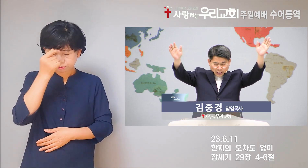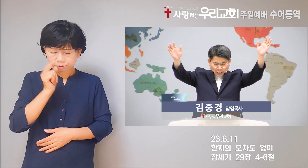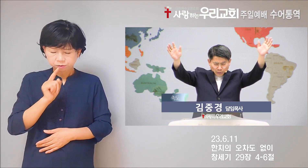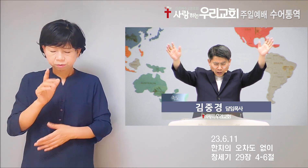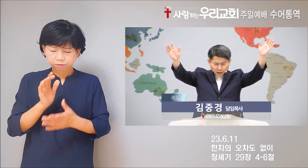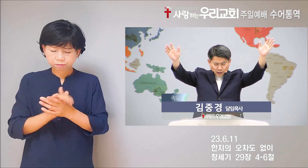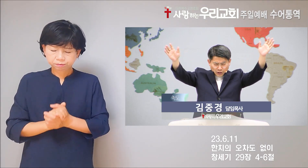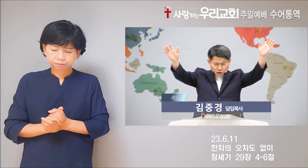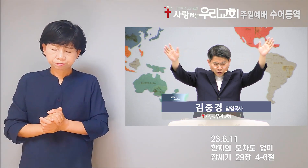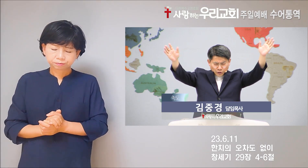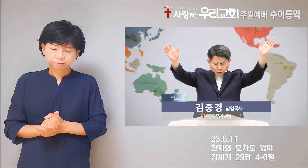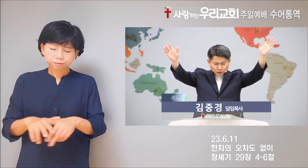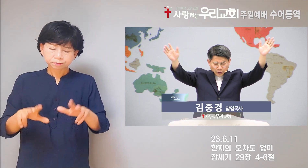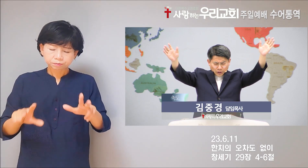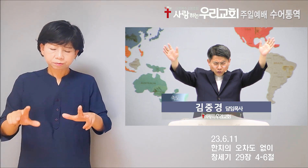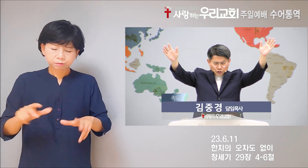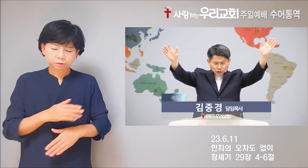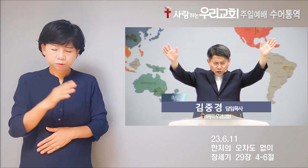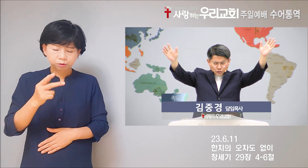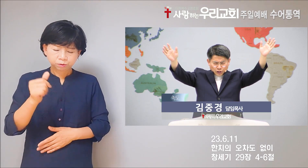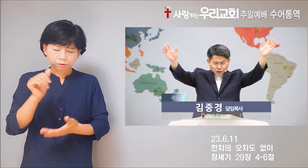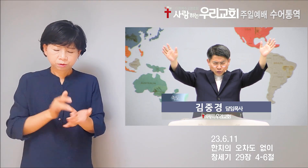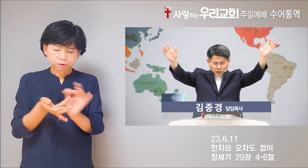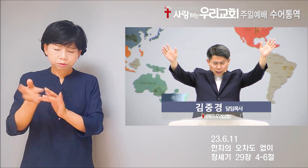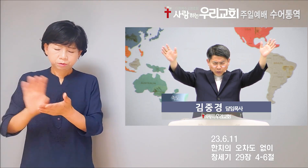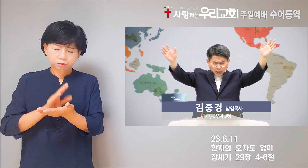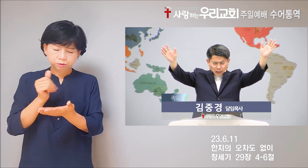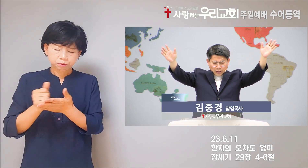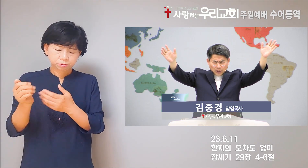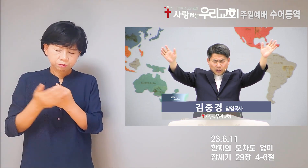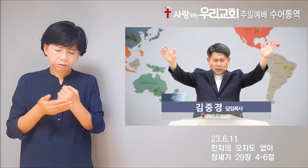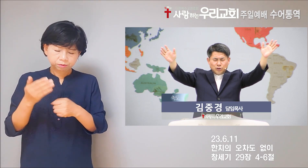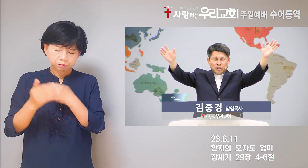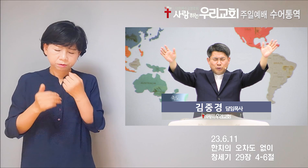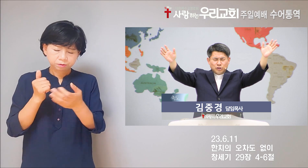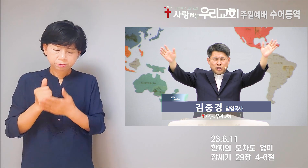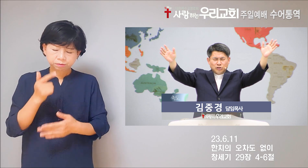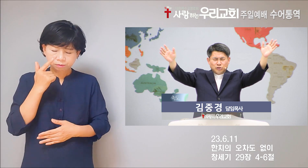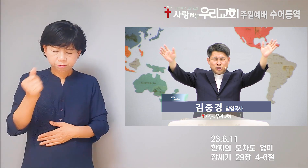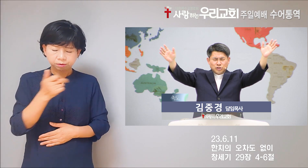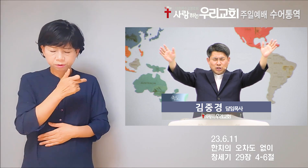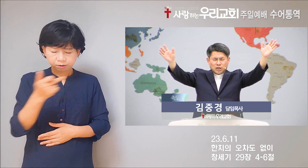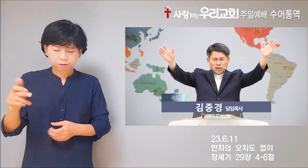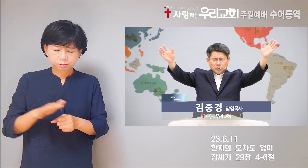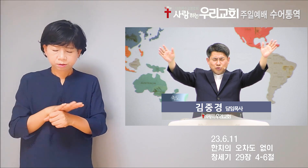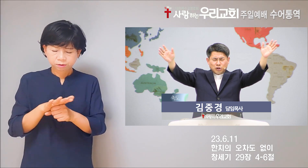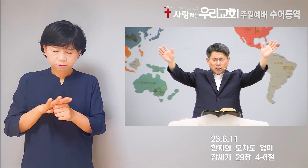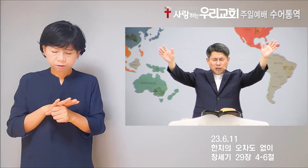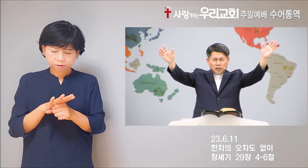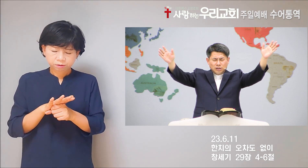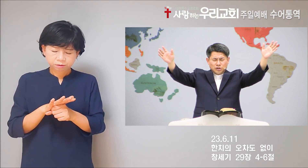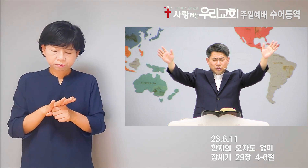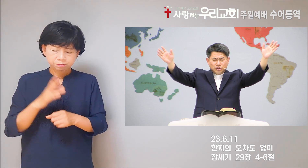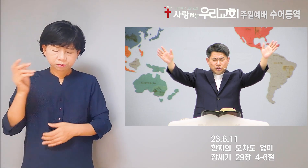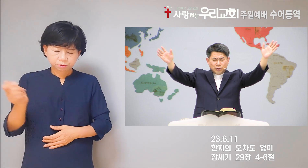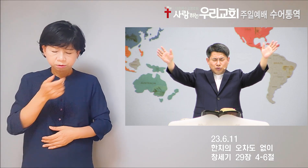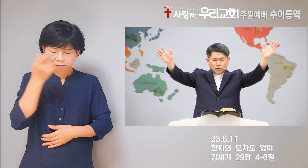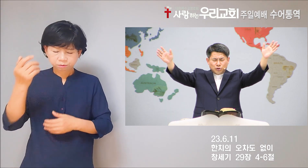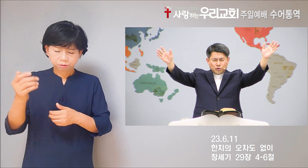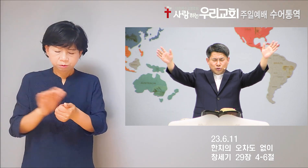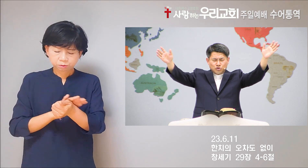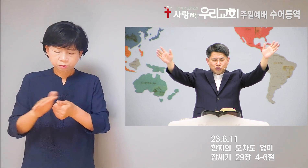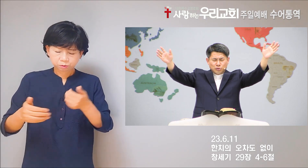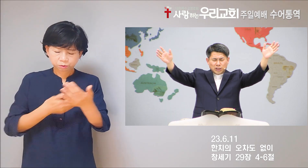기도드립니다. 아멘. 지금은 우리 주 예수 그리스도의 은혜와 하나님 아버지의 그 크신 사랑하심과